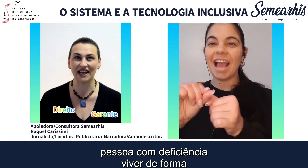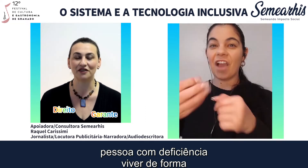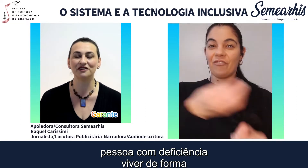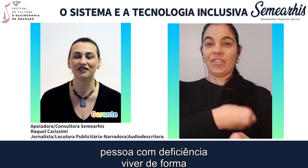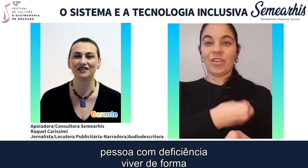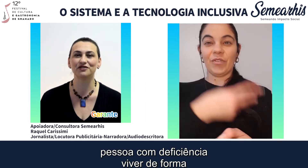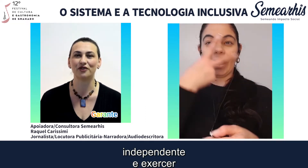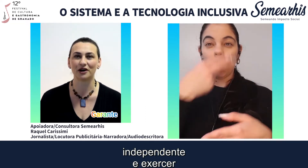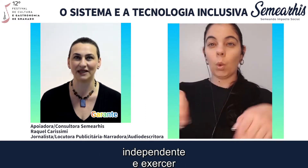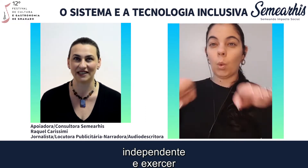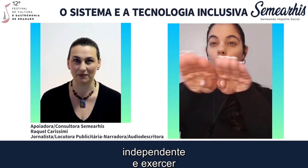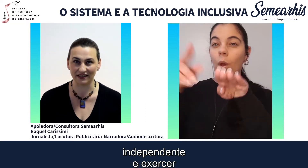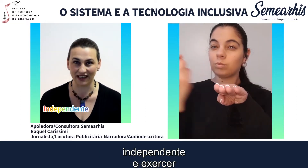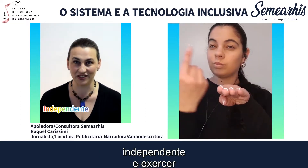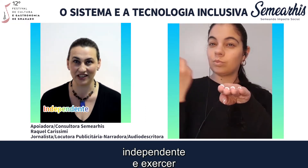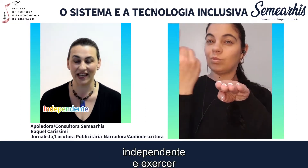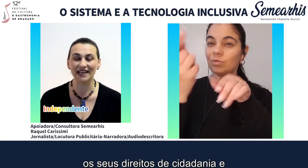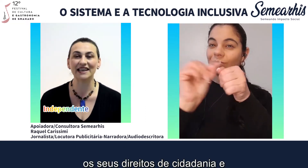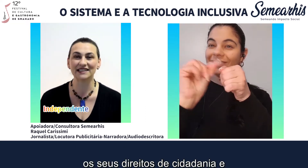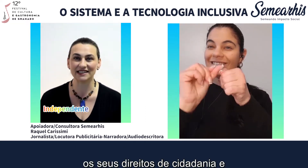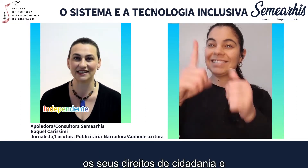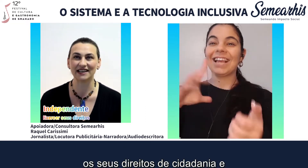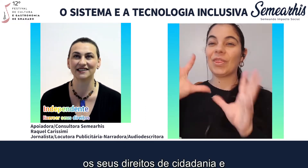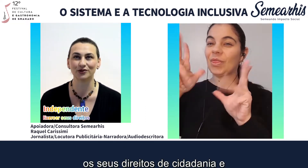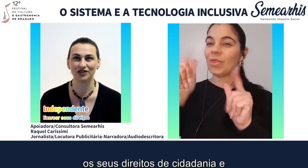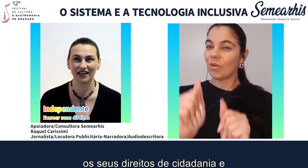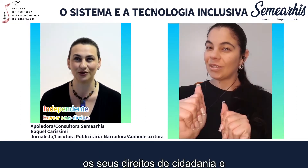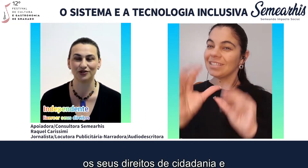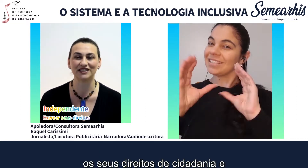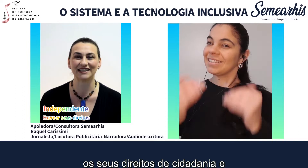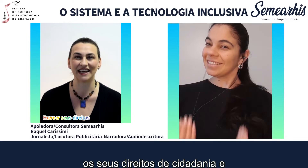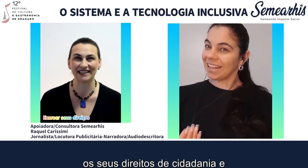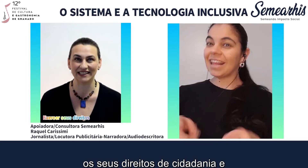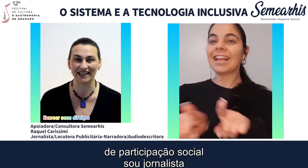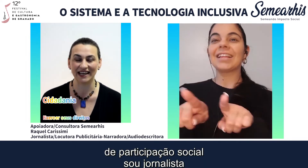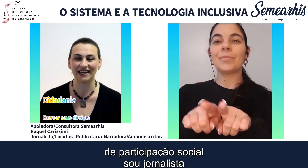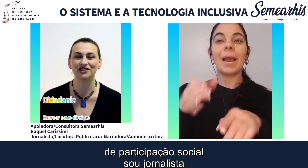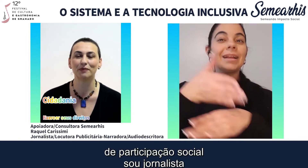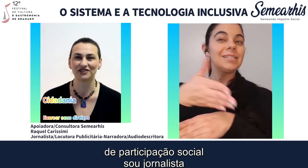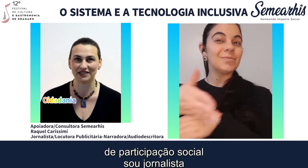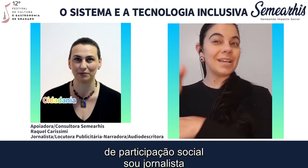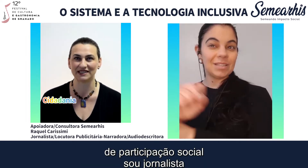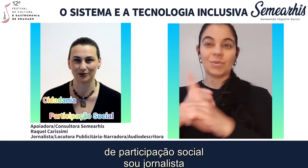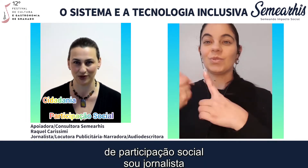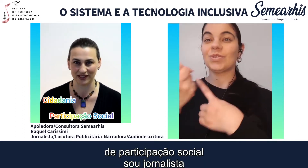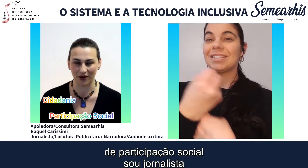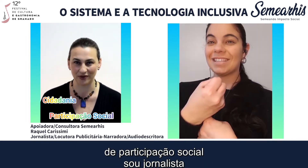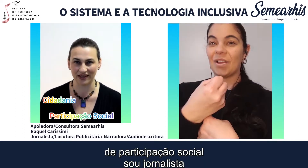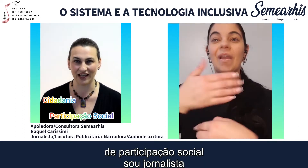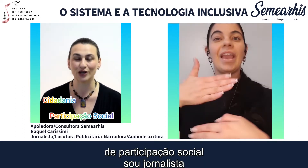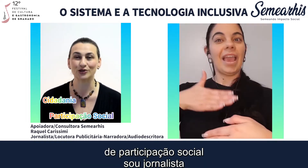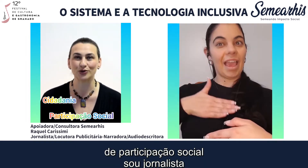deficiência viver de forma independente e exercer seus direitos de cidadania e de participação